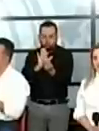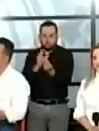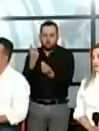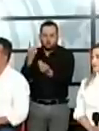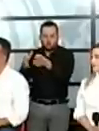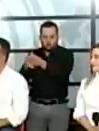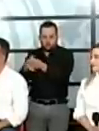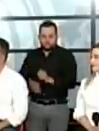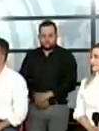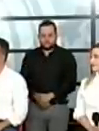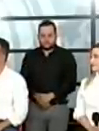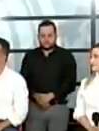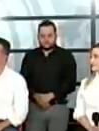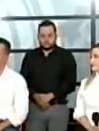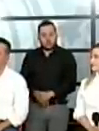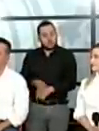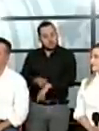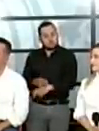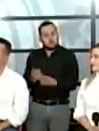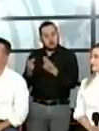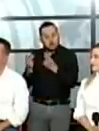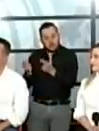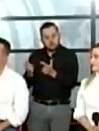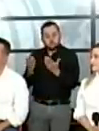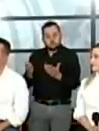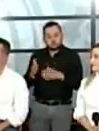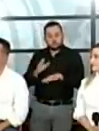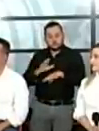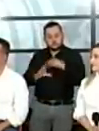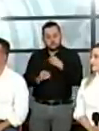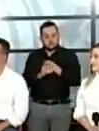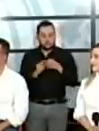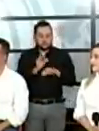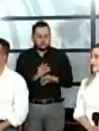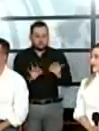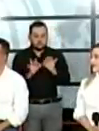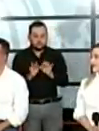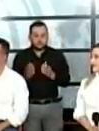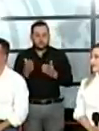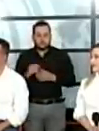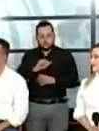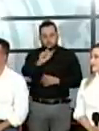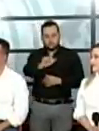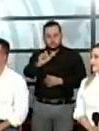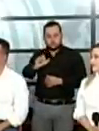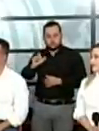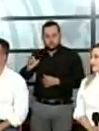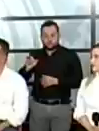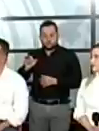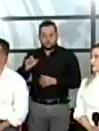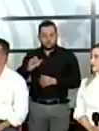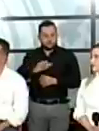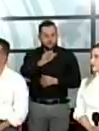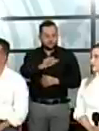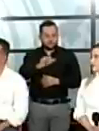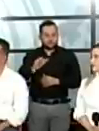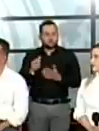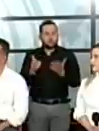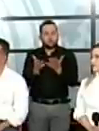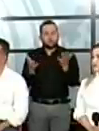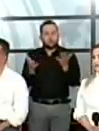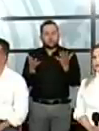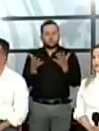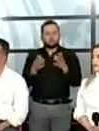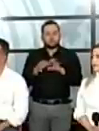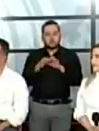señor. Hizo rendir el tiempo. Permítanme, integramos también entonces a las personas que están en las redes sociales, Edison, por